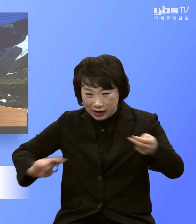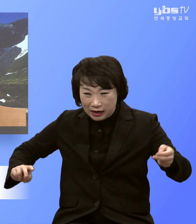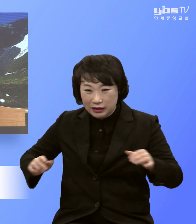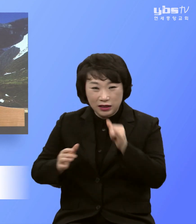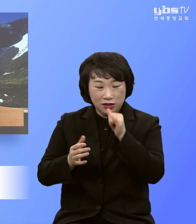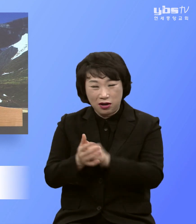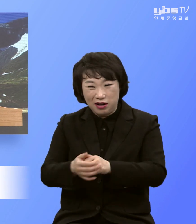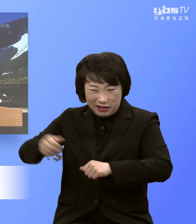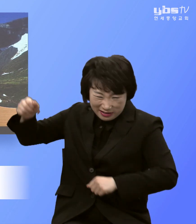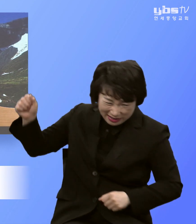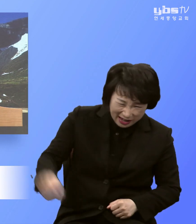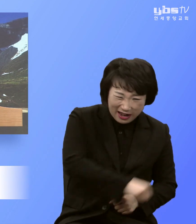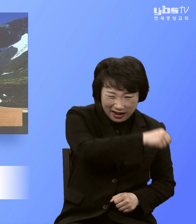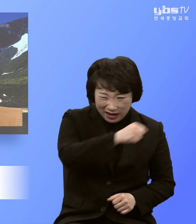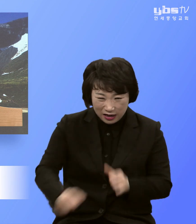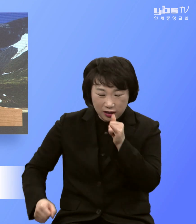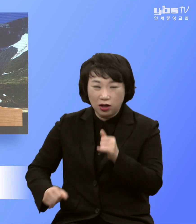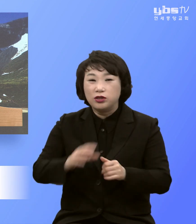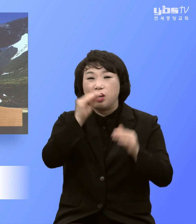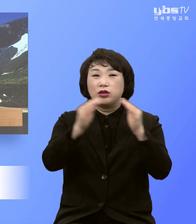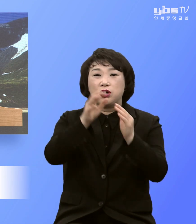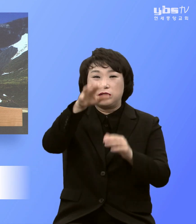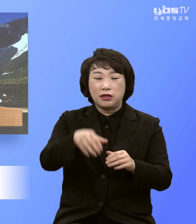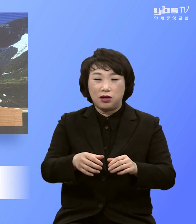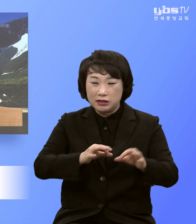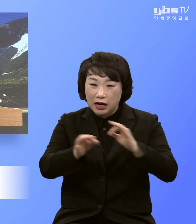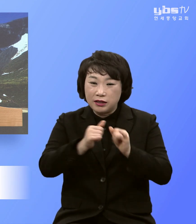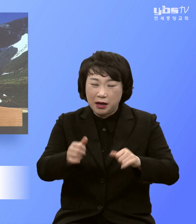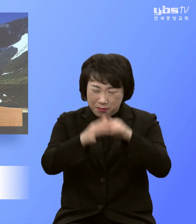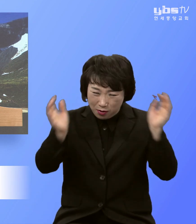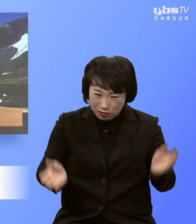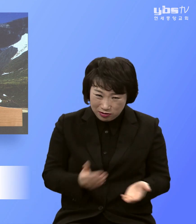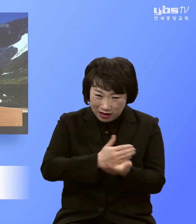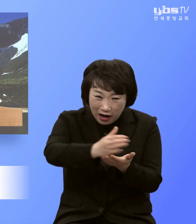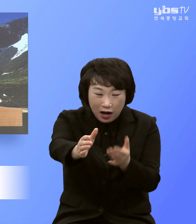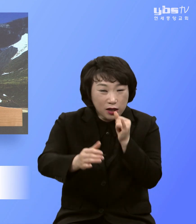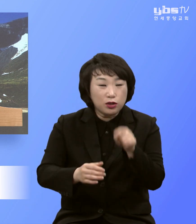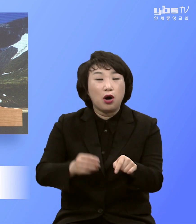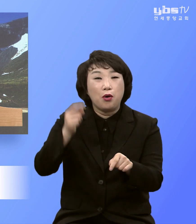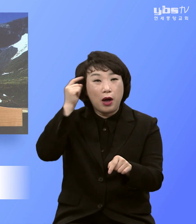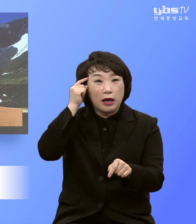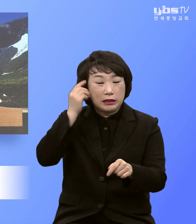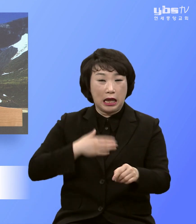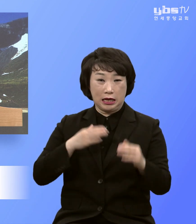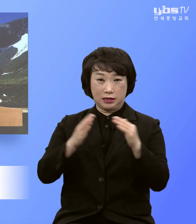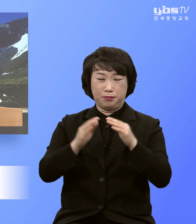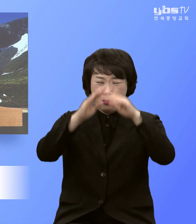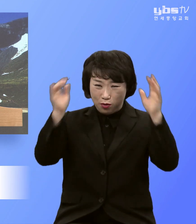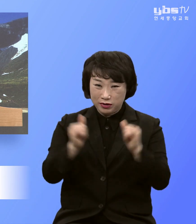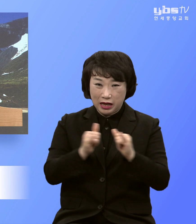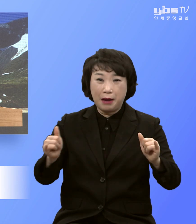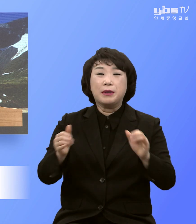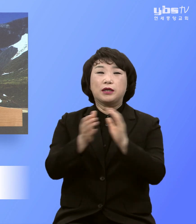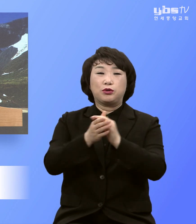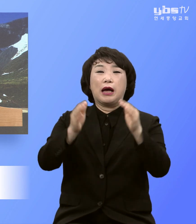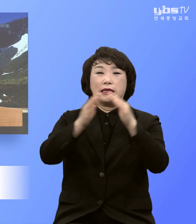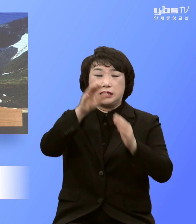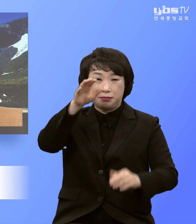장사하는 장사꾼들을 내어 쫓으시면서 내 집은 만민이 기도하는 집이라고